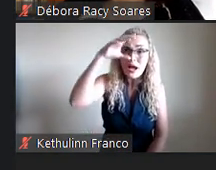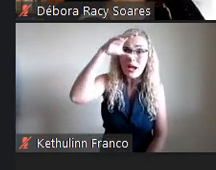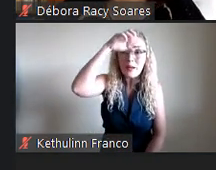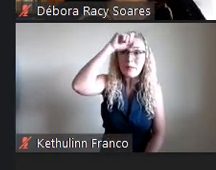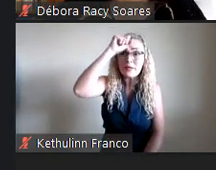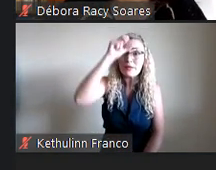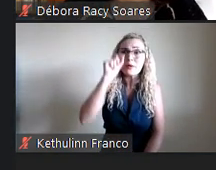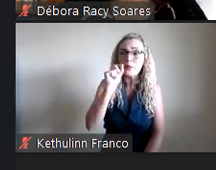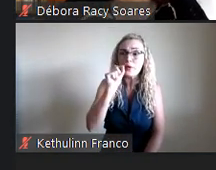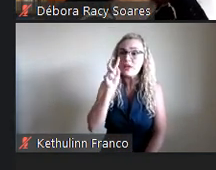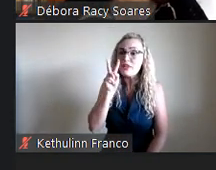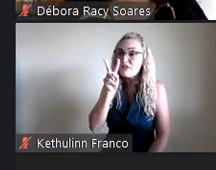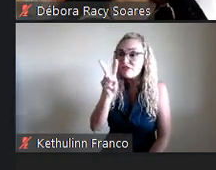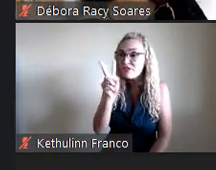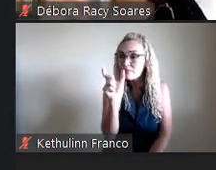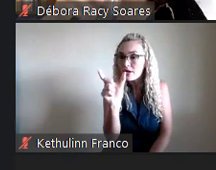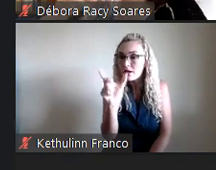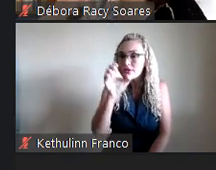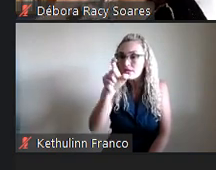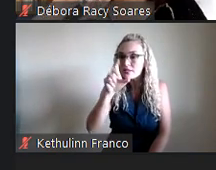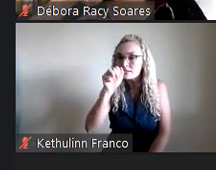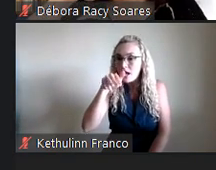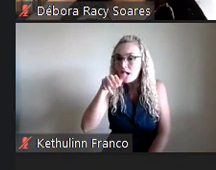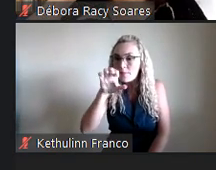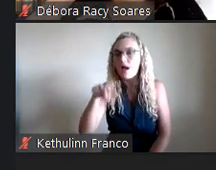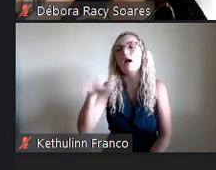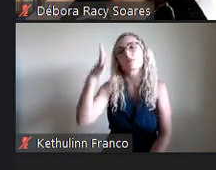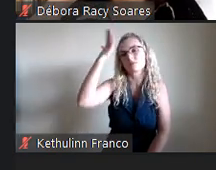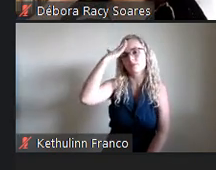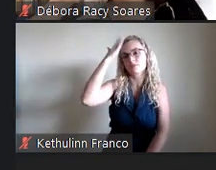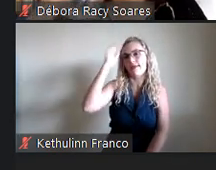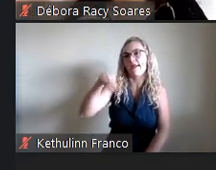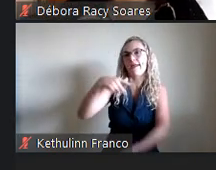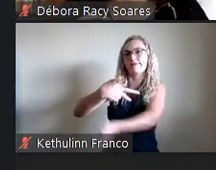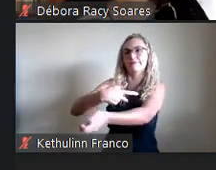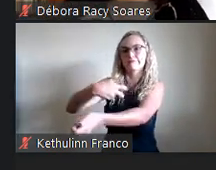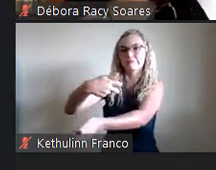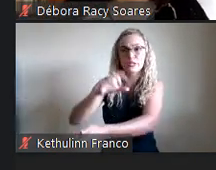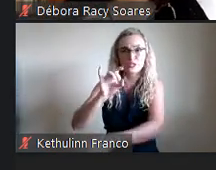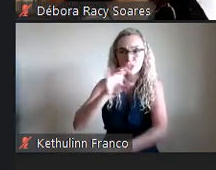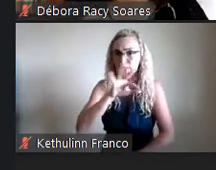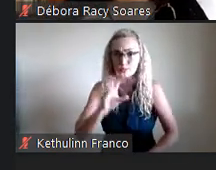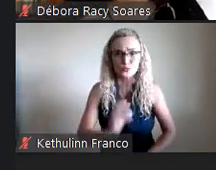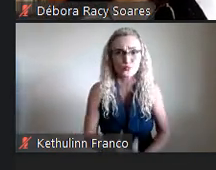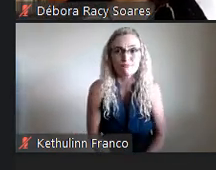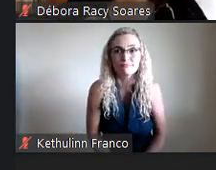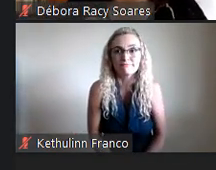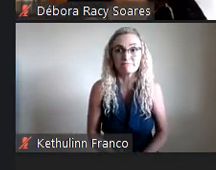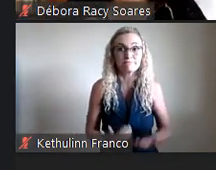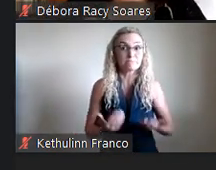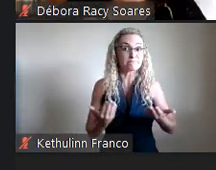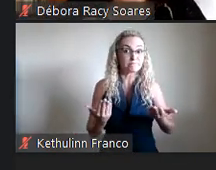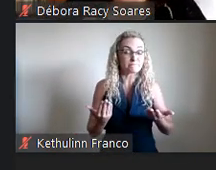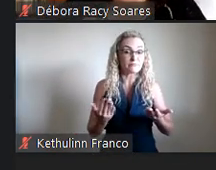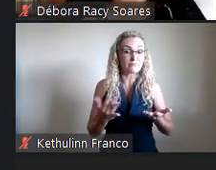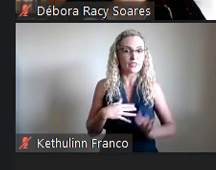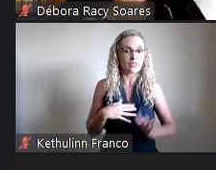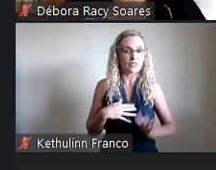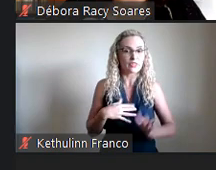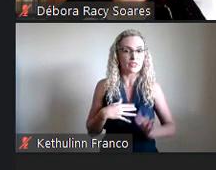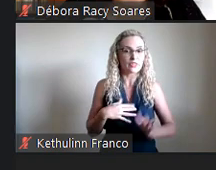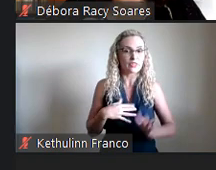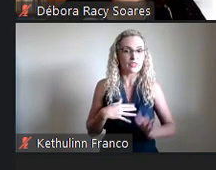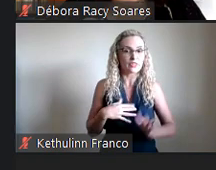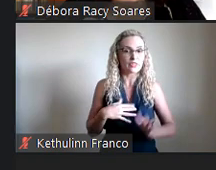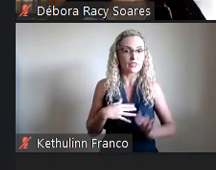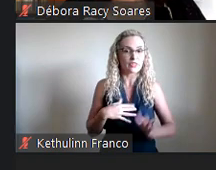de conceitos ali. Eu vi aqui que levantaram a mãozinha. Eu estou finalizando, acho que a